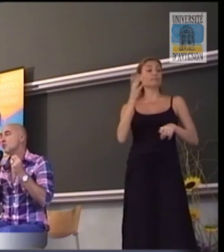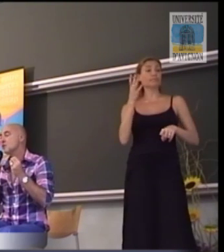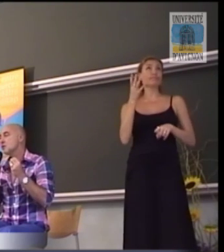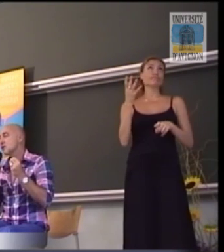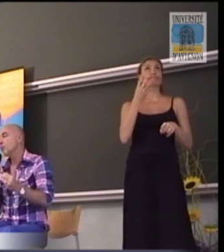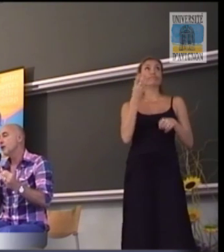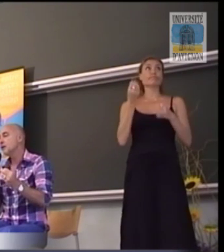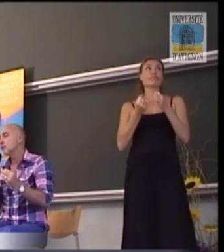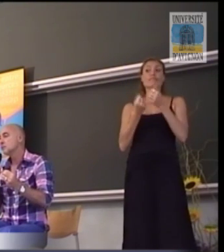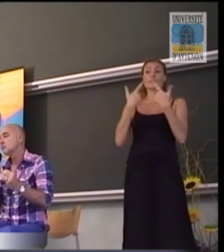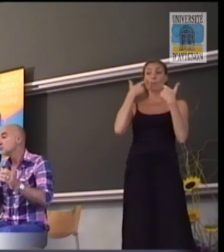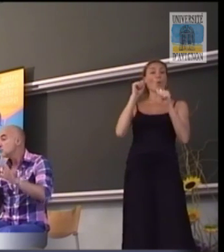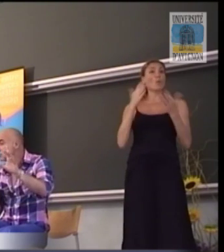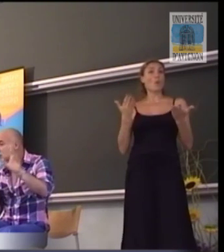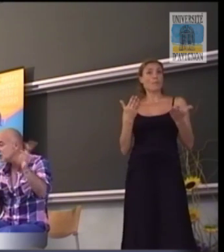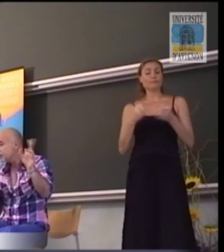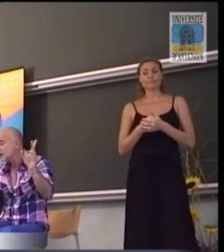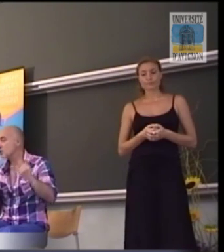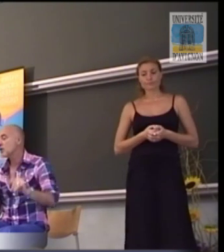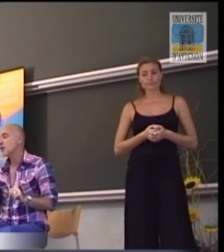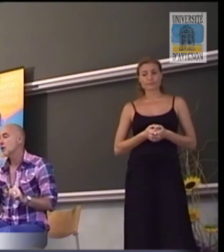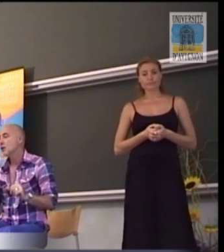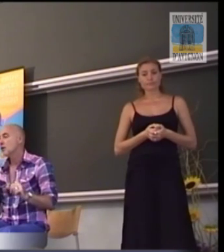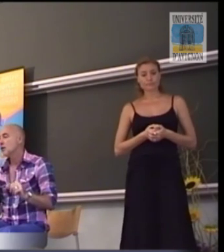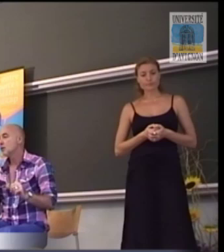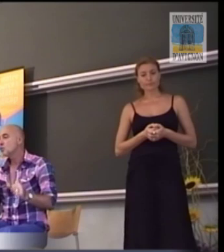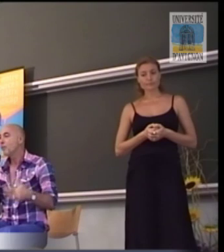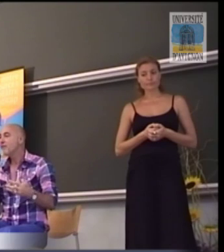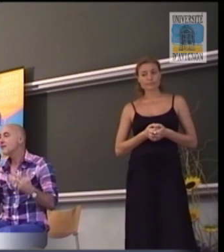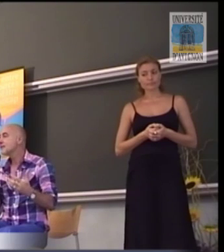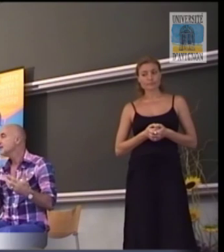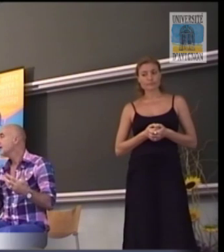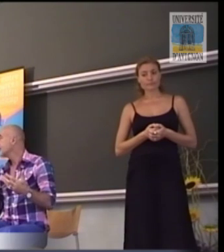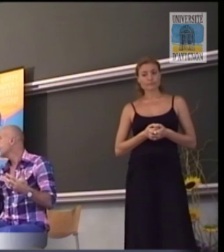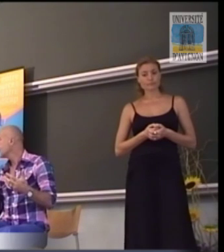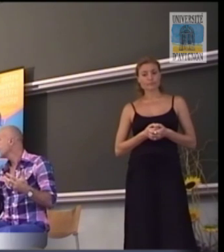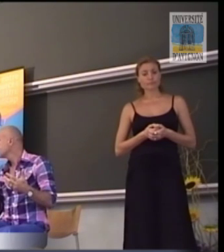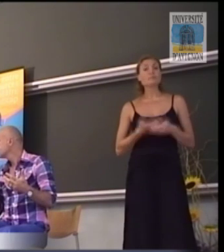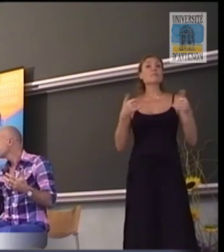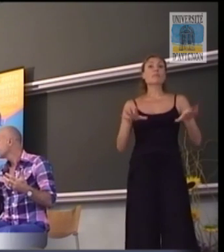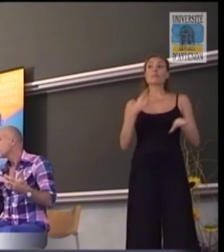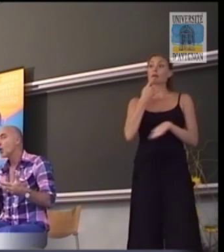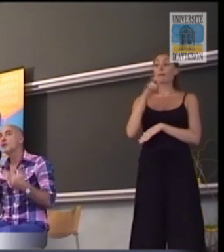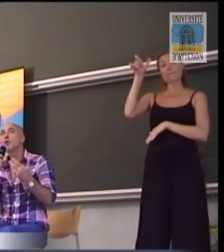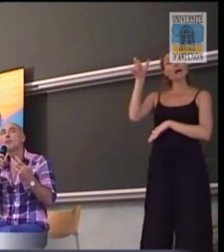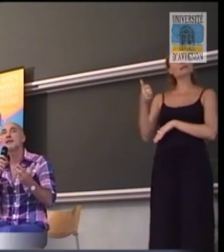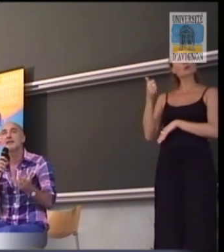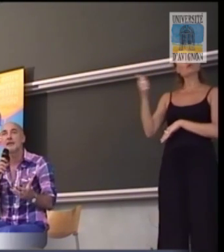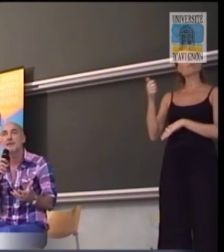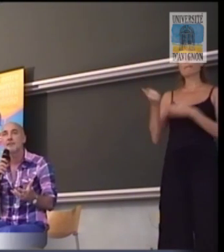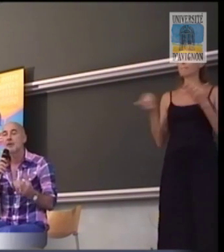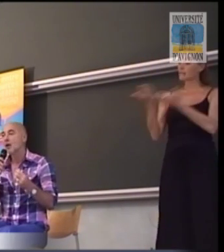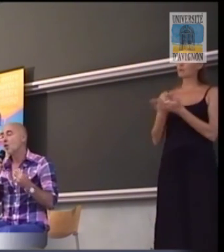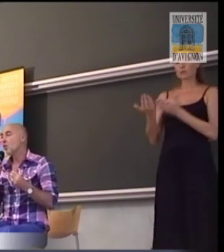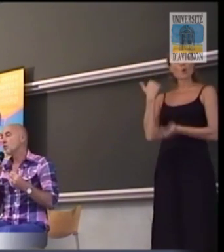que ces publics, mais ce n'est pas les seuls, ne sont pas faciles à intégrer, ont des